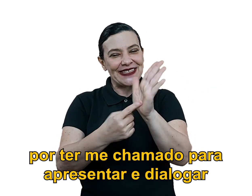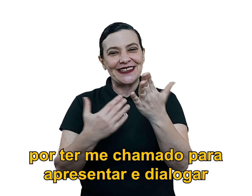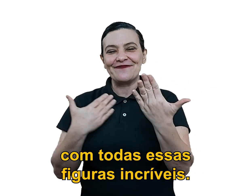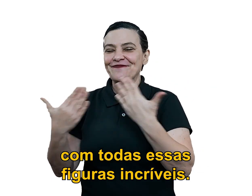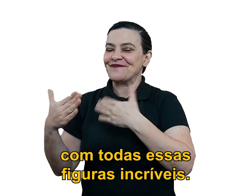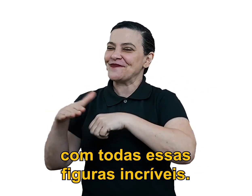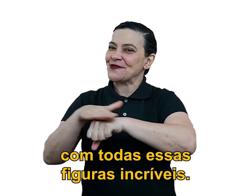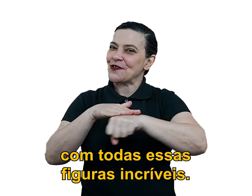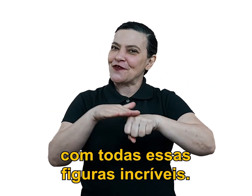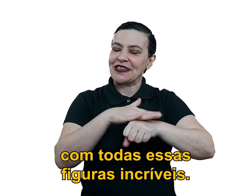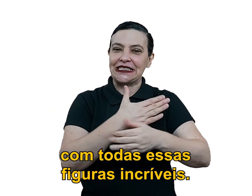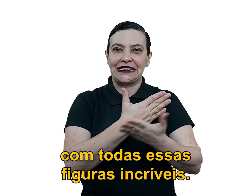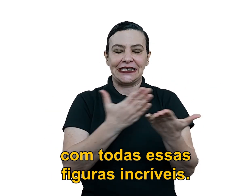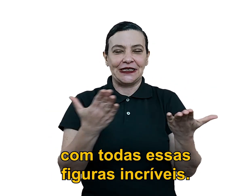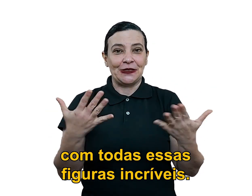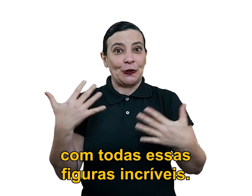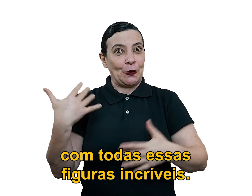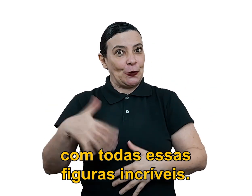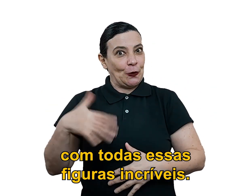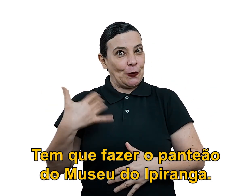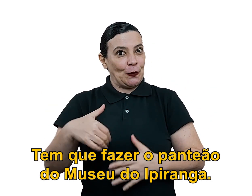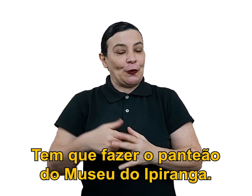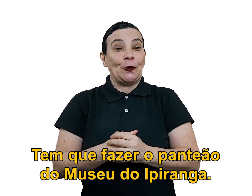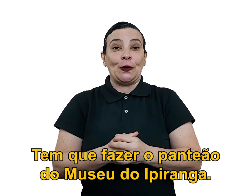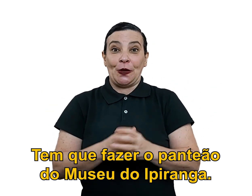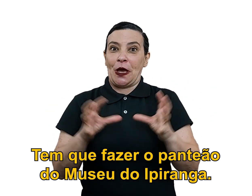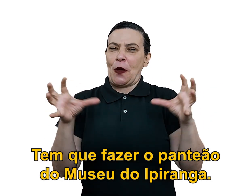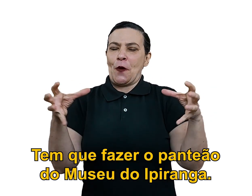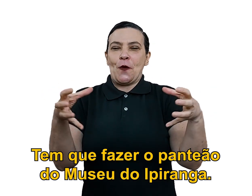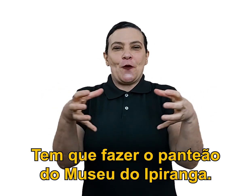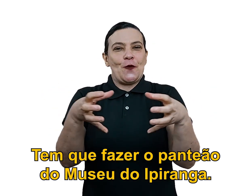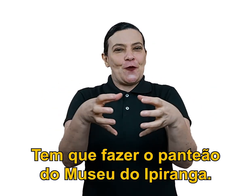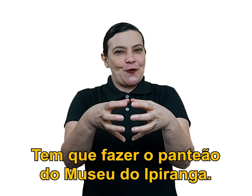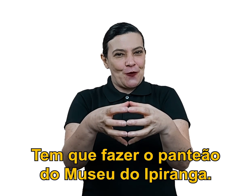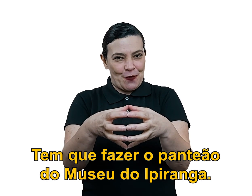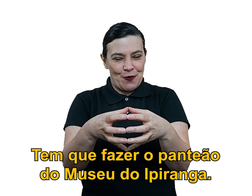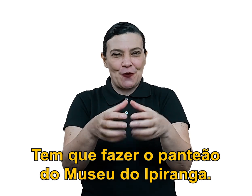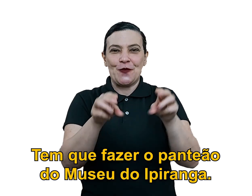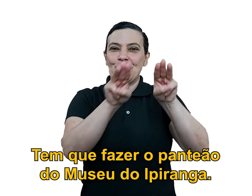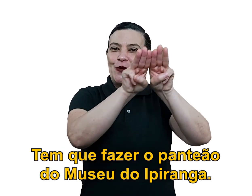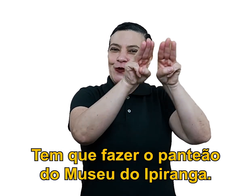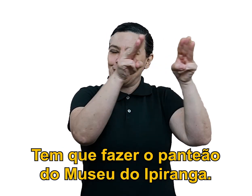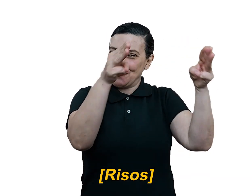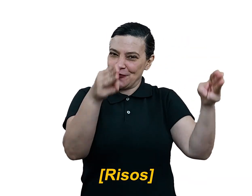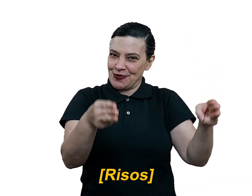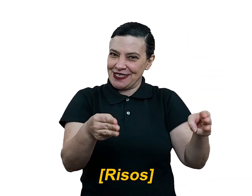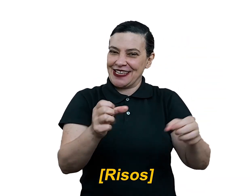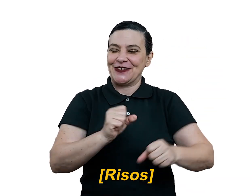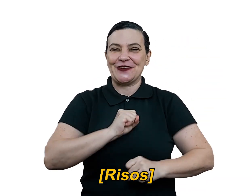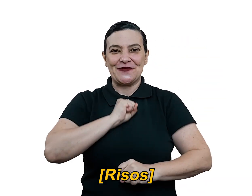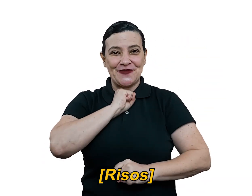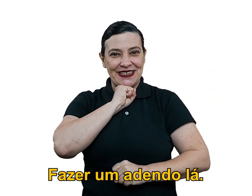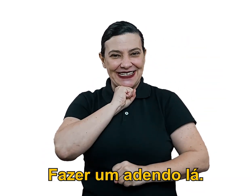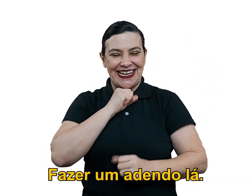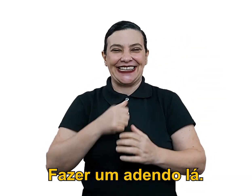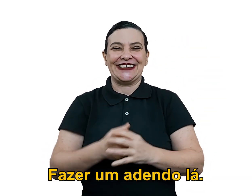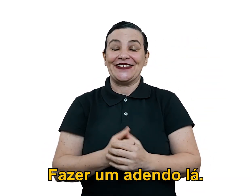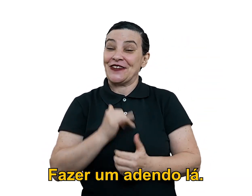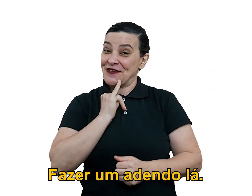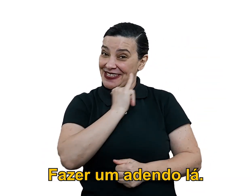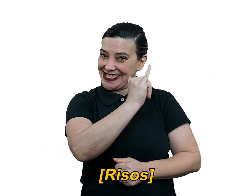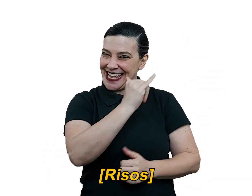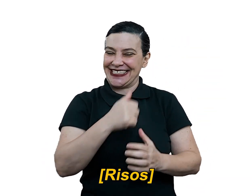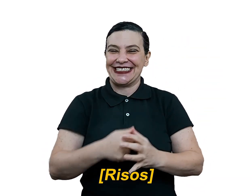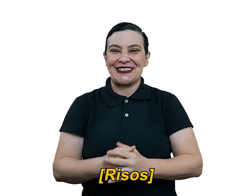para dialogar com todas as figuras incríveis, tá? Tem que fazer o panteão do Museu Ecos de Ipiranga. Fazer um